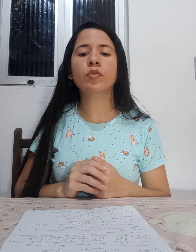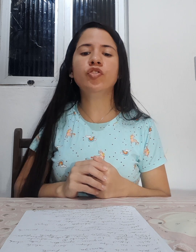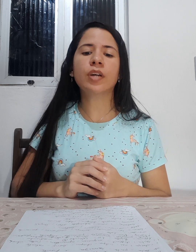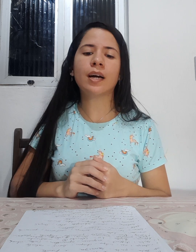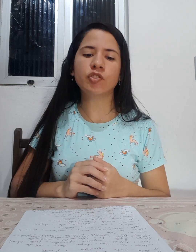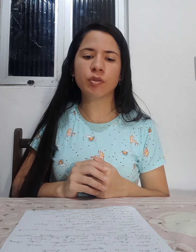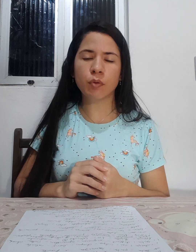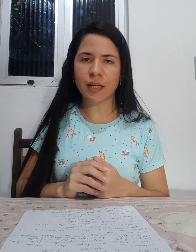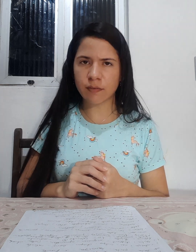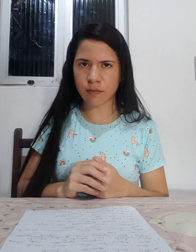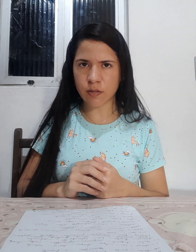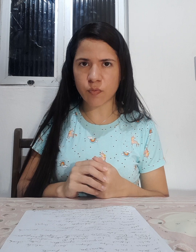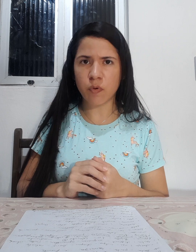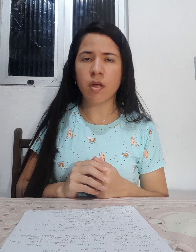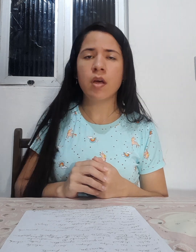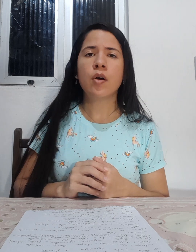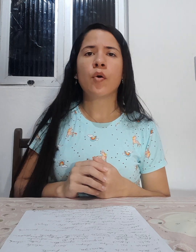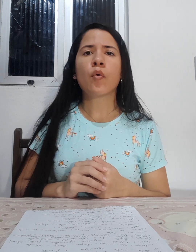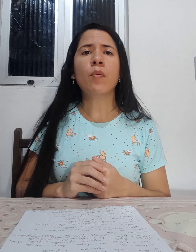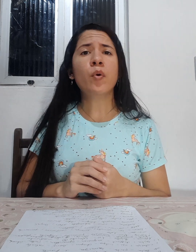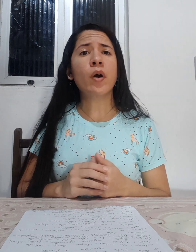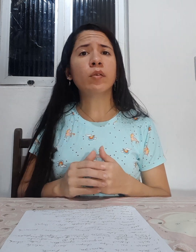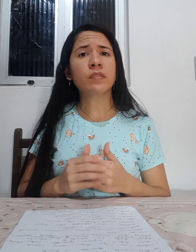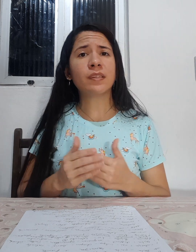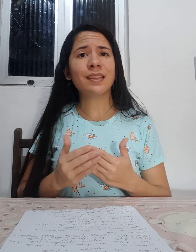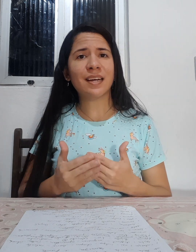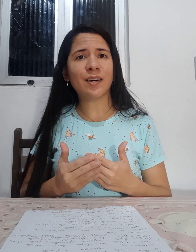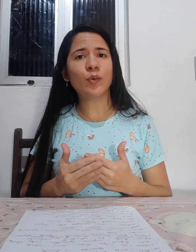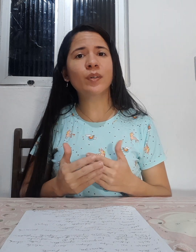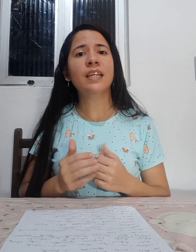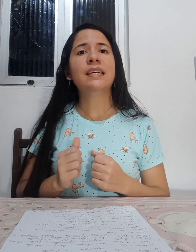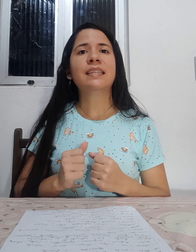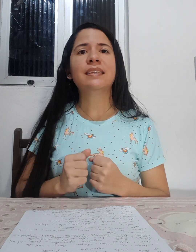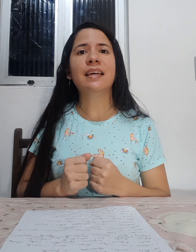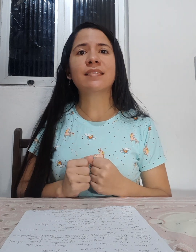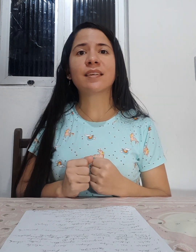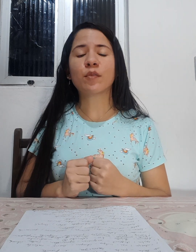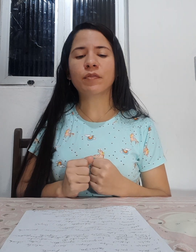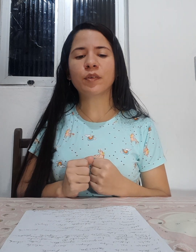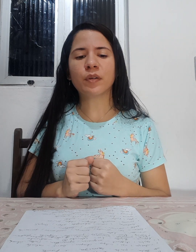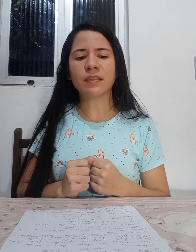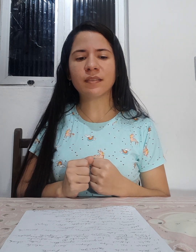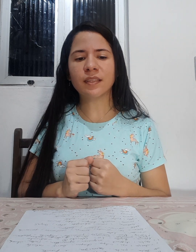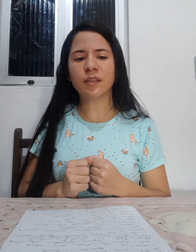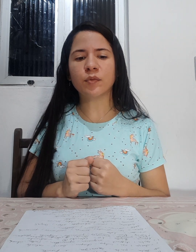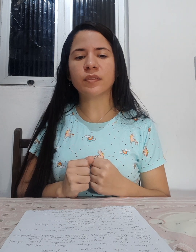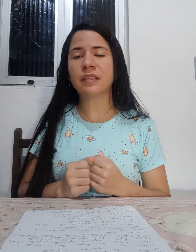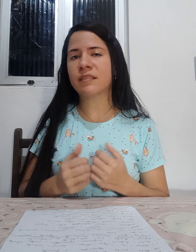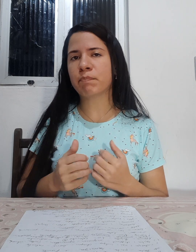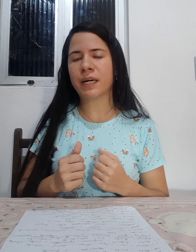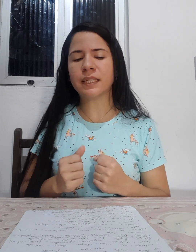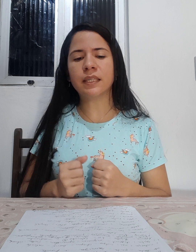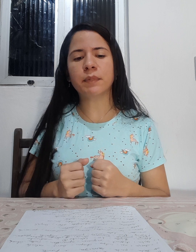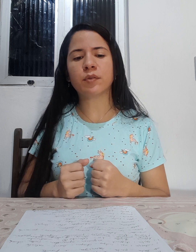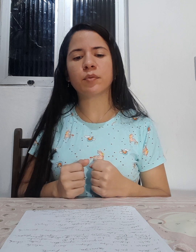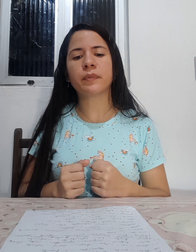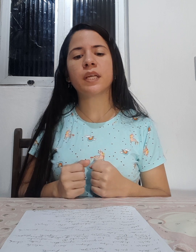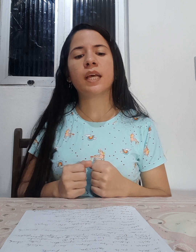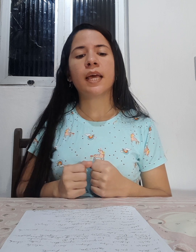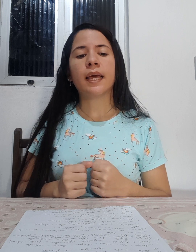de articulação. Como é o sinal dessa configuração, desse parâmetro?